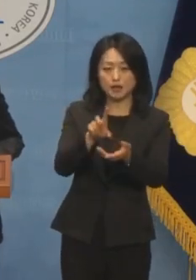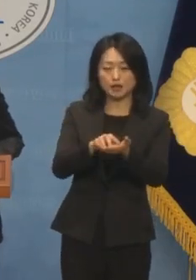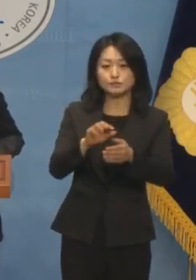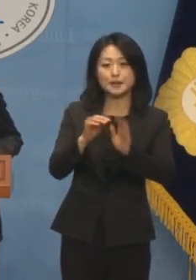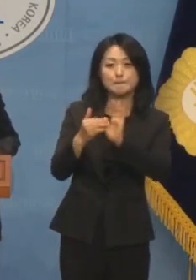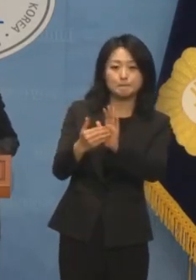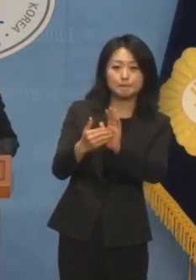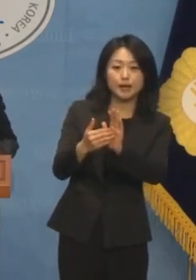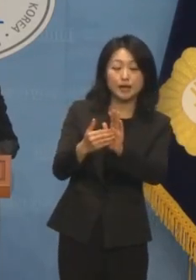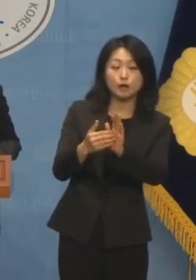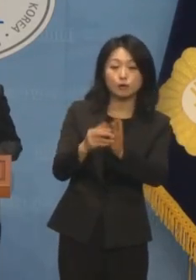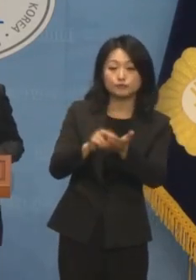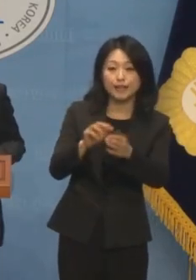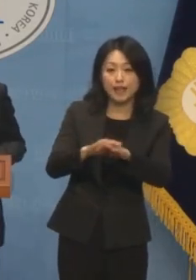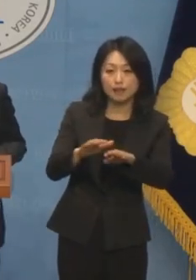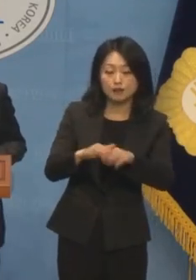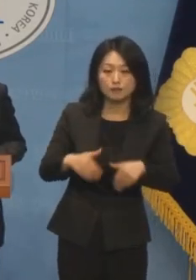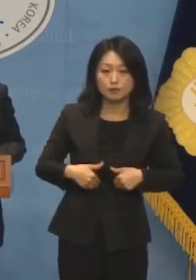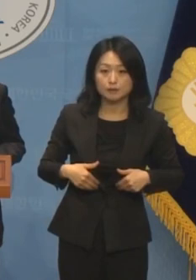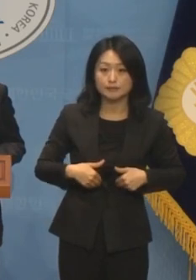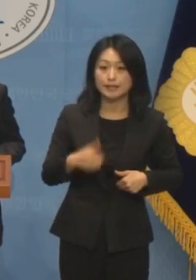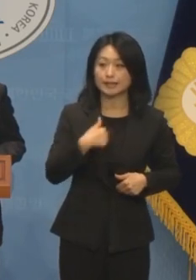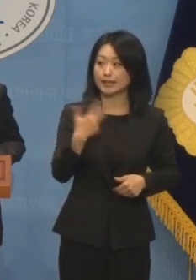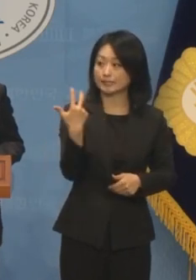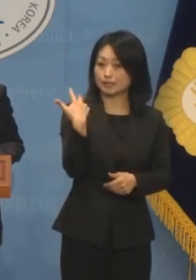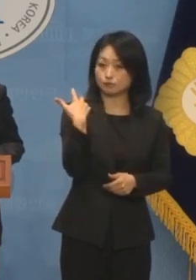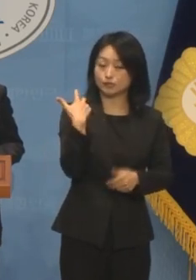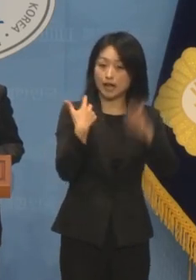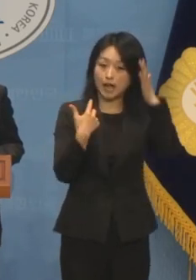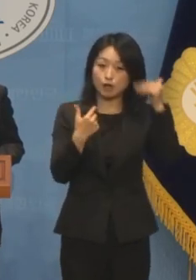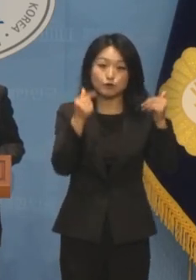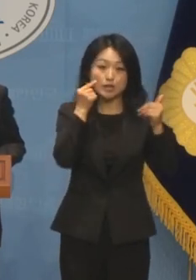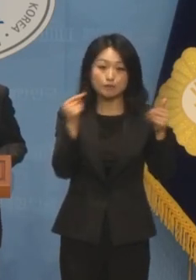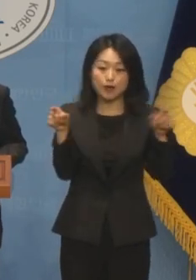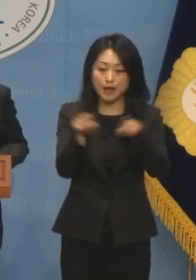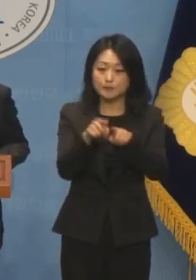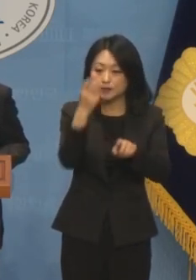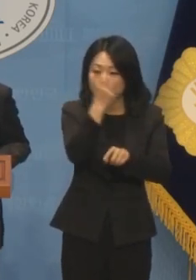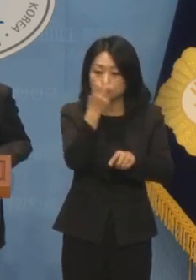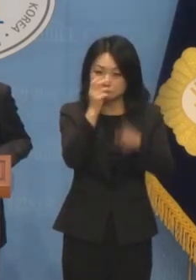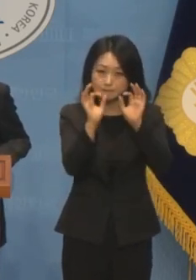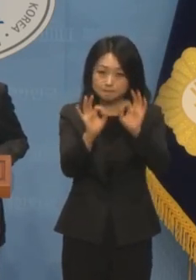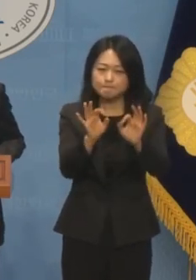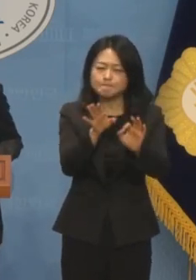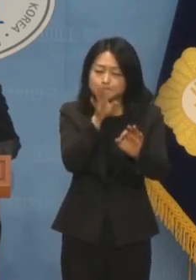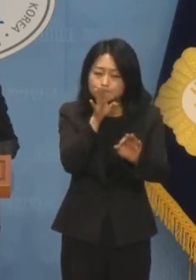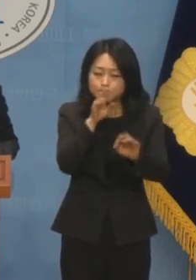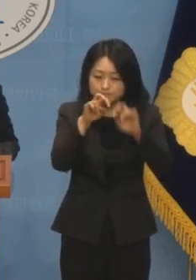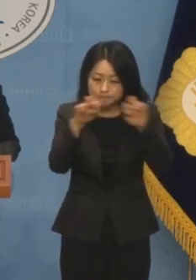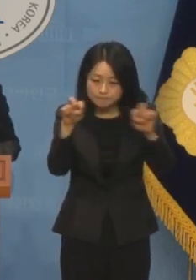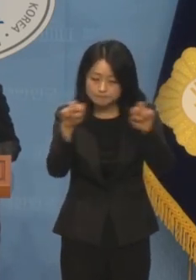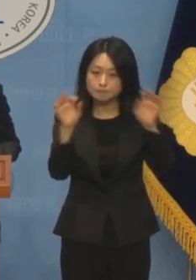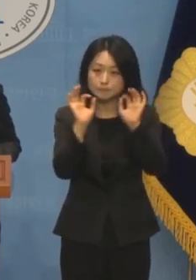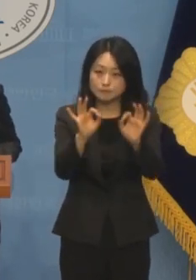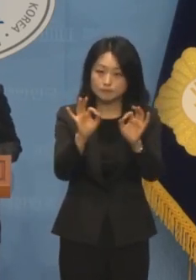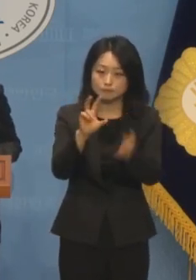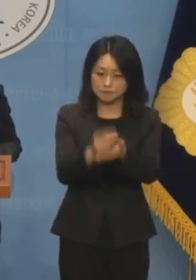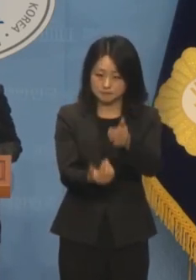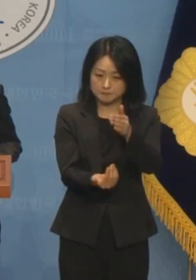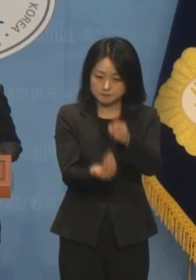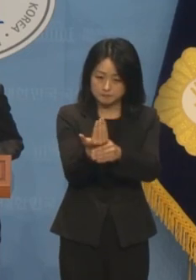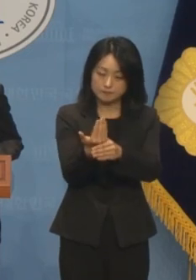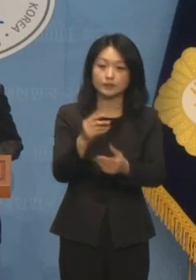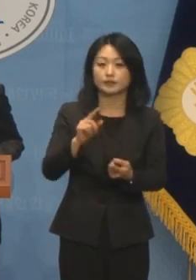합니다. 그래서 제가 지난주부터 한일 양국이 공동조사를 통해 진상을 밝히고 이번